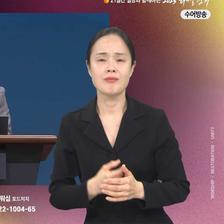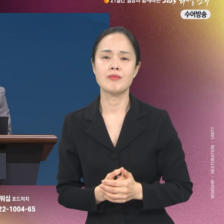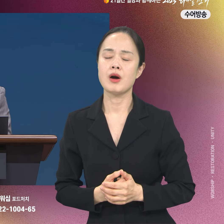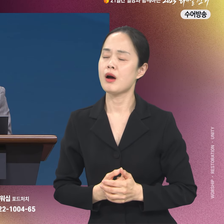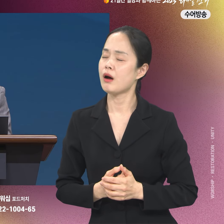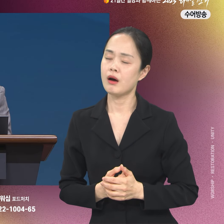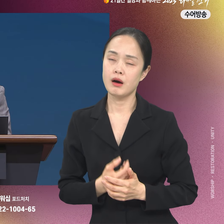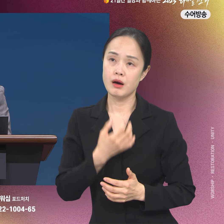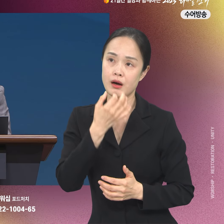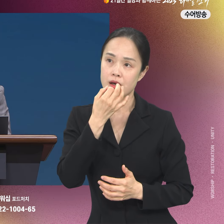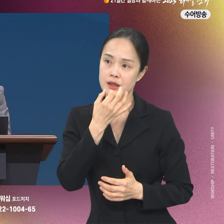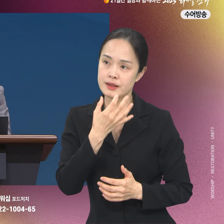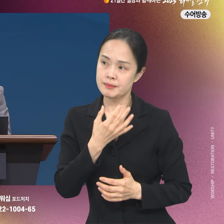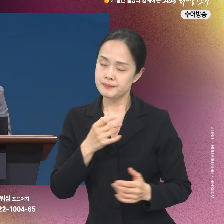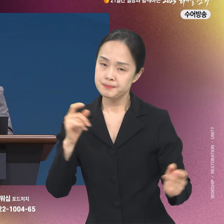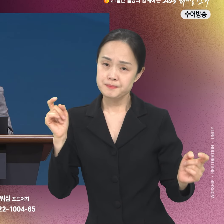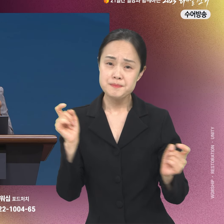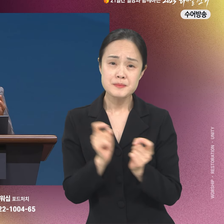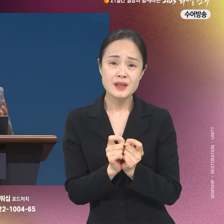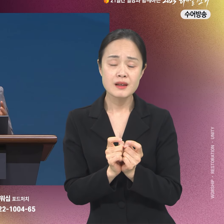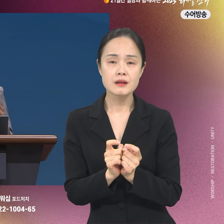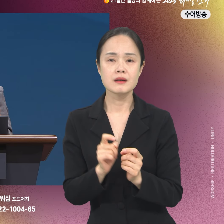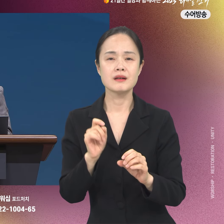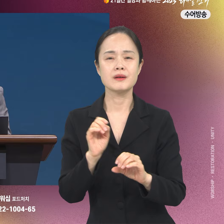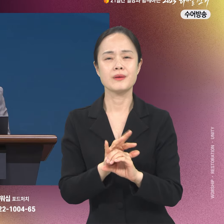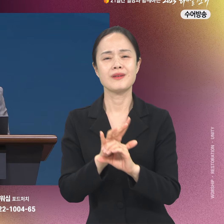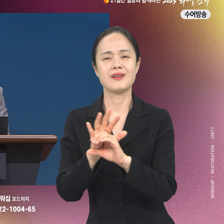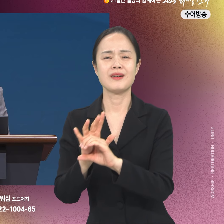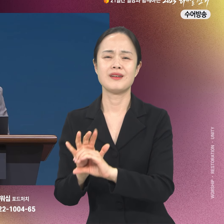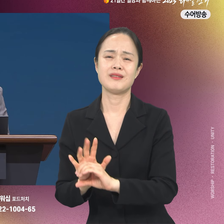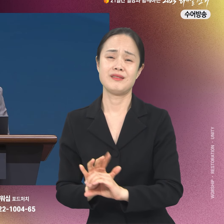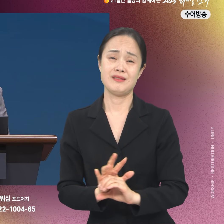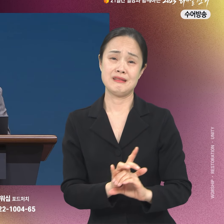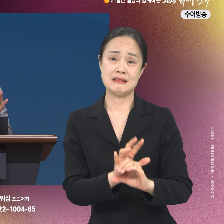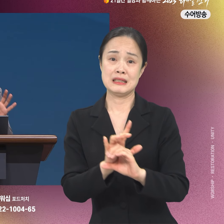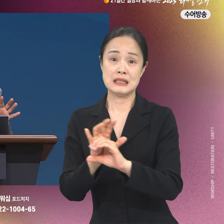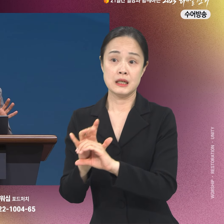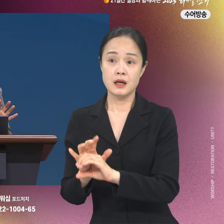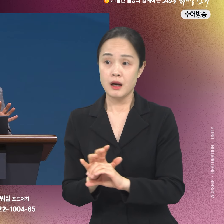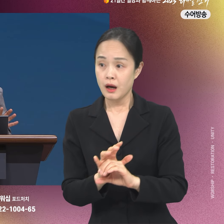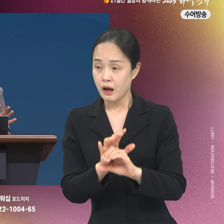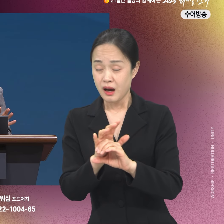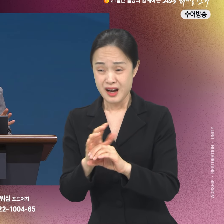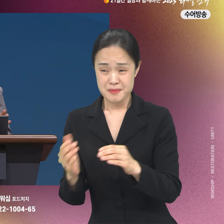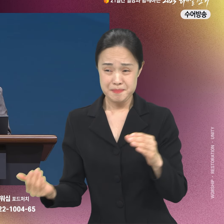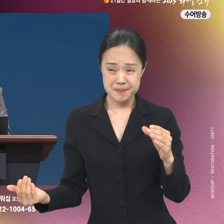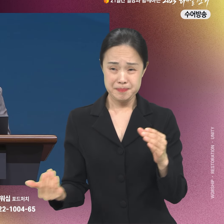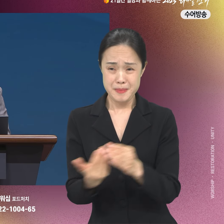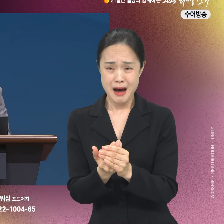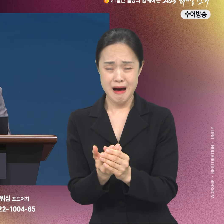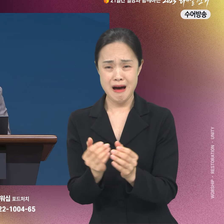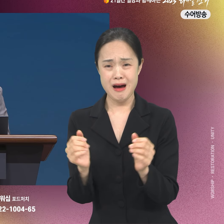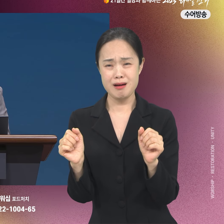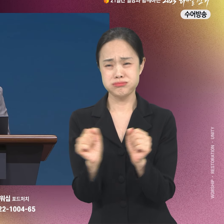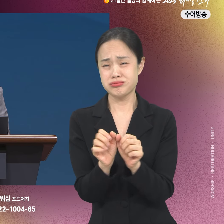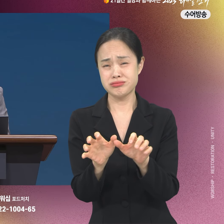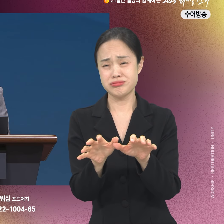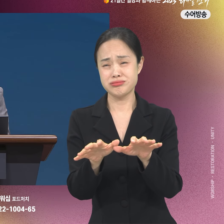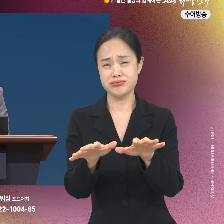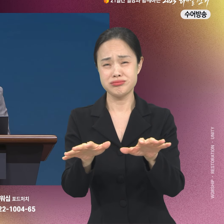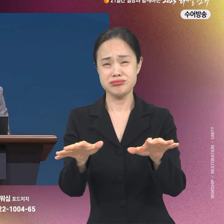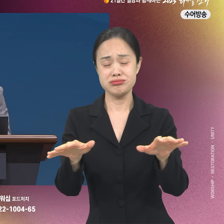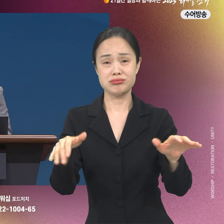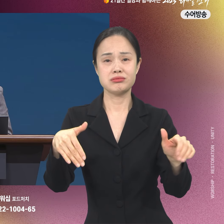터졌을 때였어요. 저는 영화의 시각 효과를 하면서 이제 그 업을 병행하면서 이 작품을 제작하고